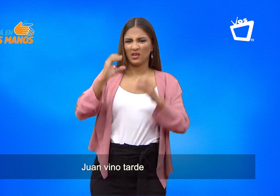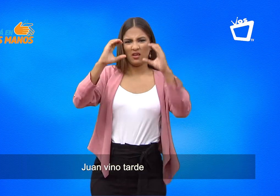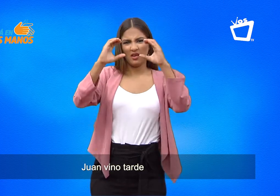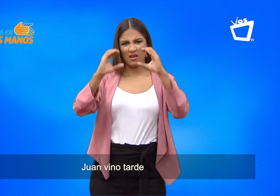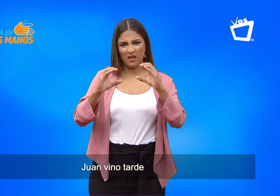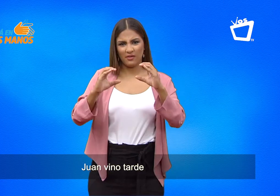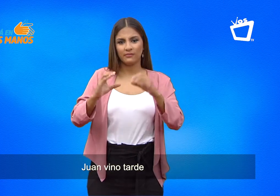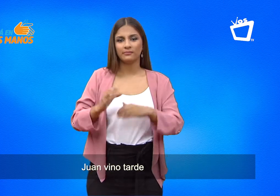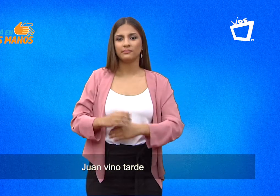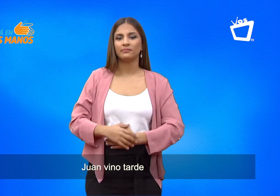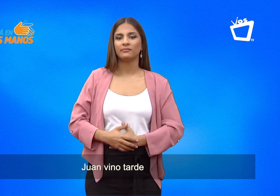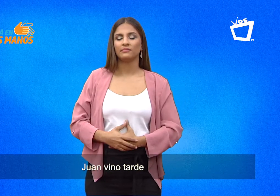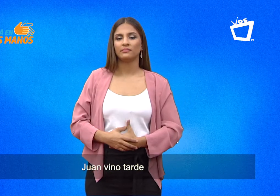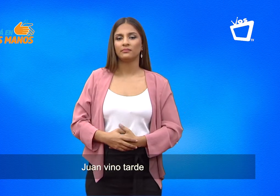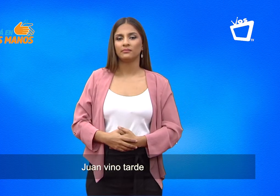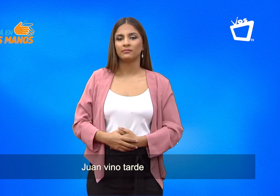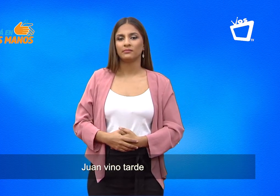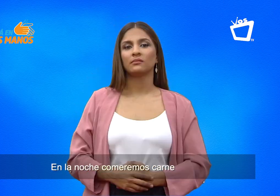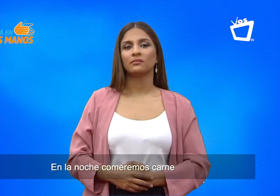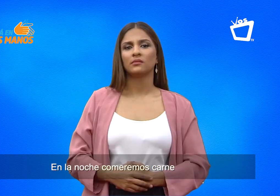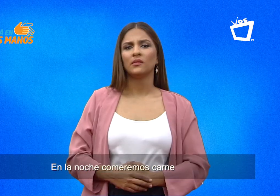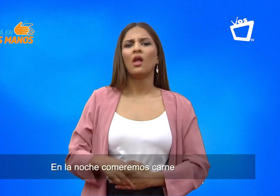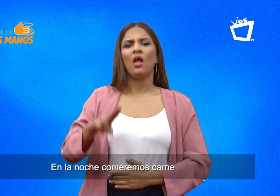Juan vino tarde.